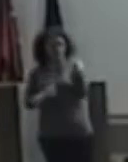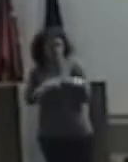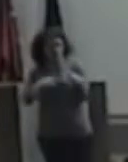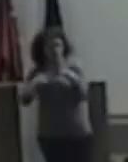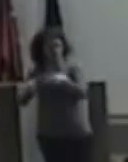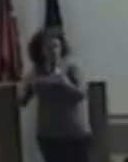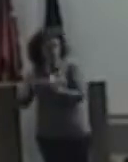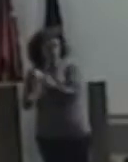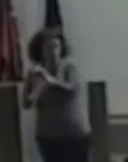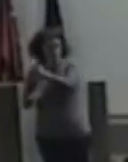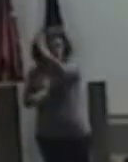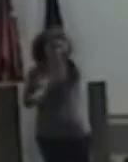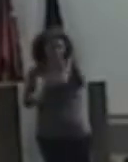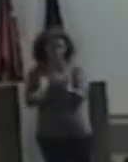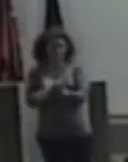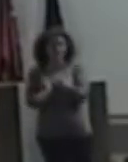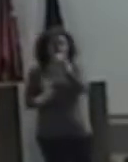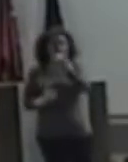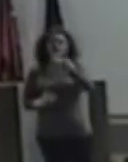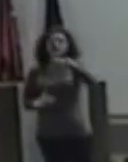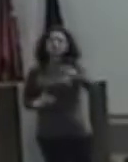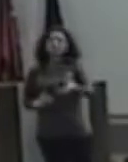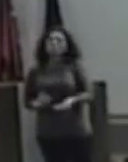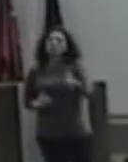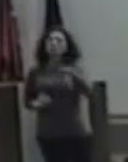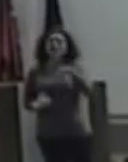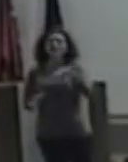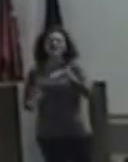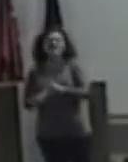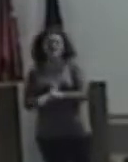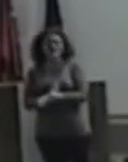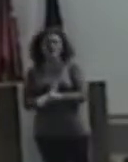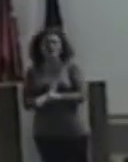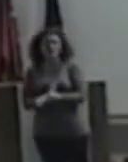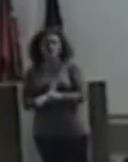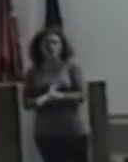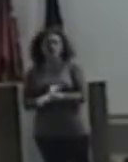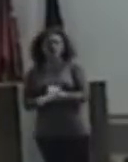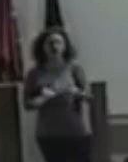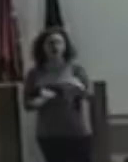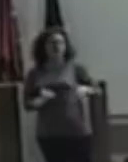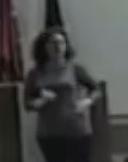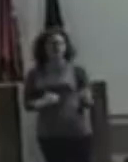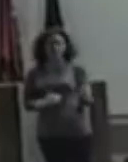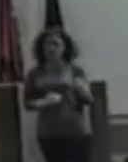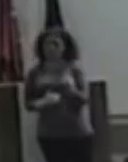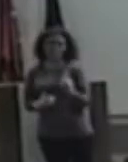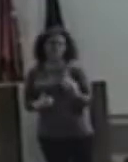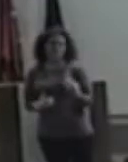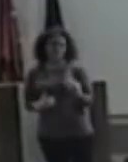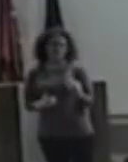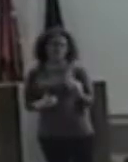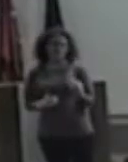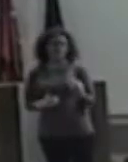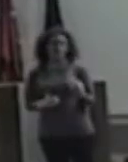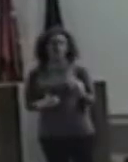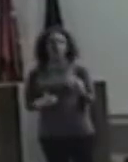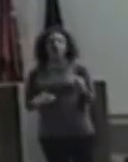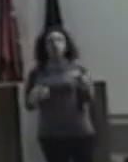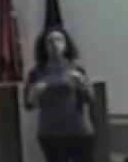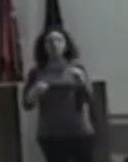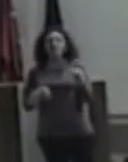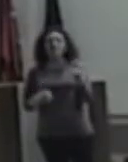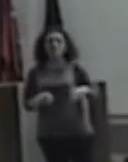son importantes, pues son una indicación de pensar en una bomba de insulina y suele ser una que